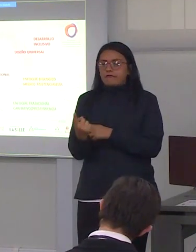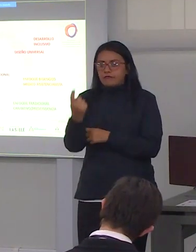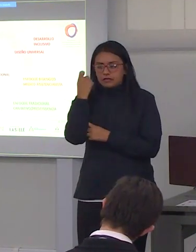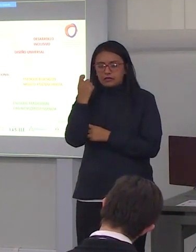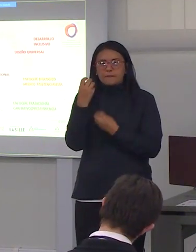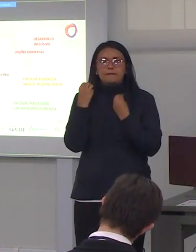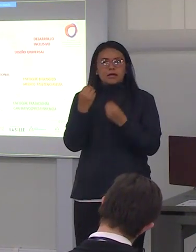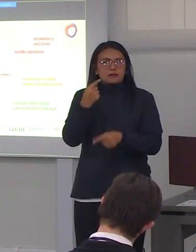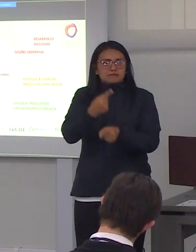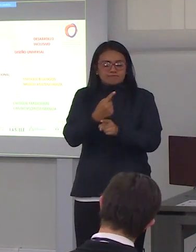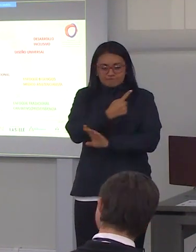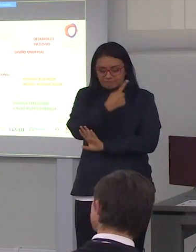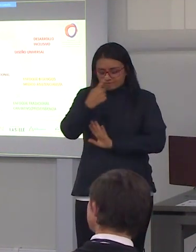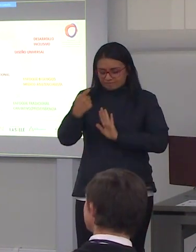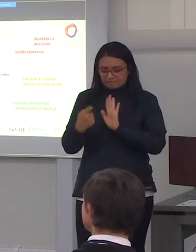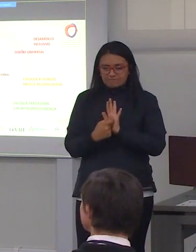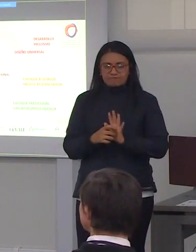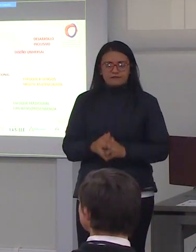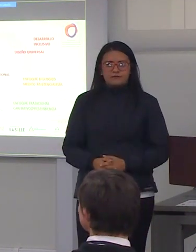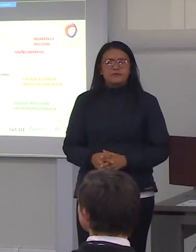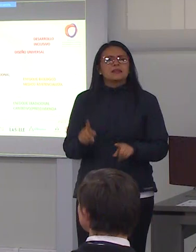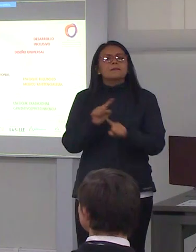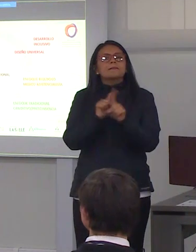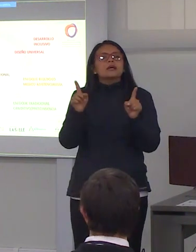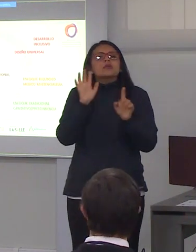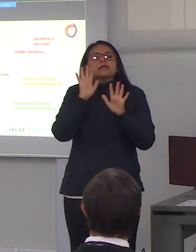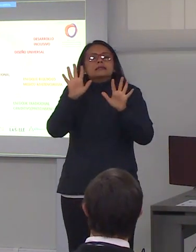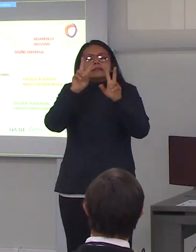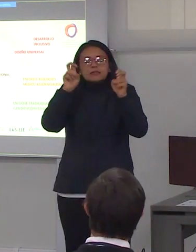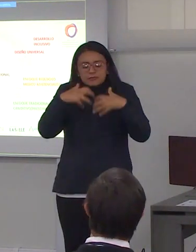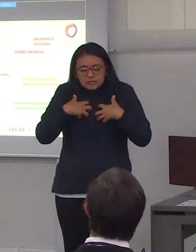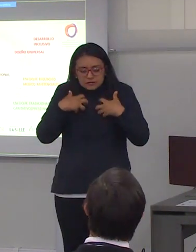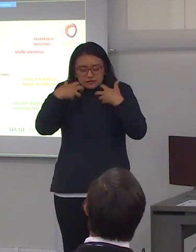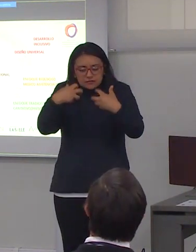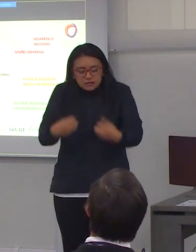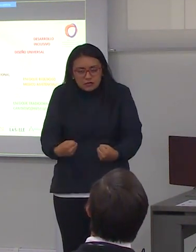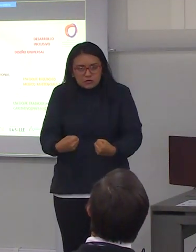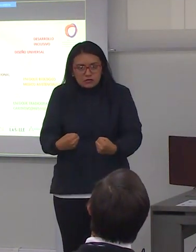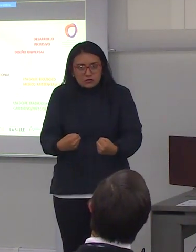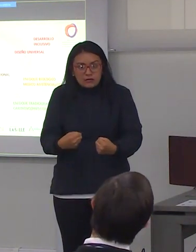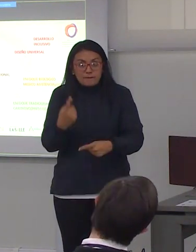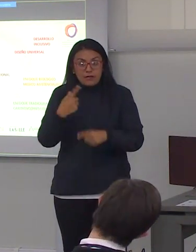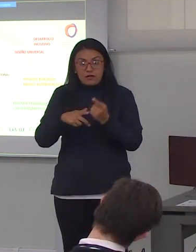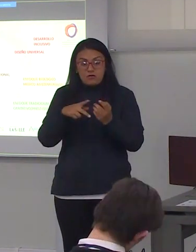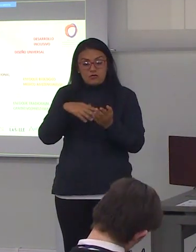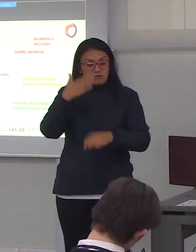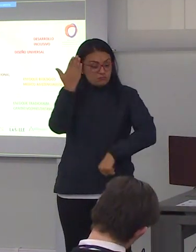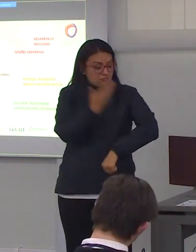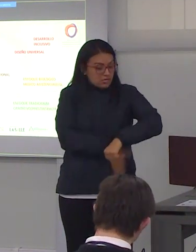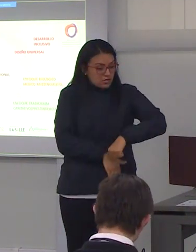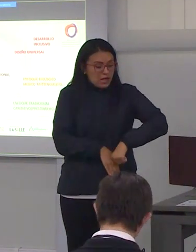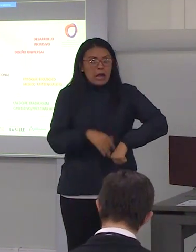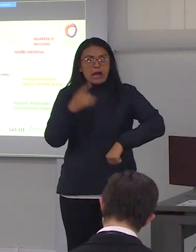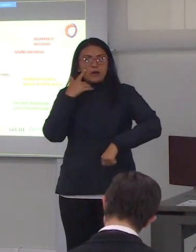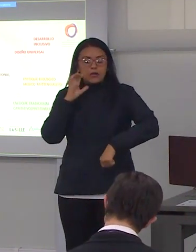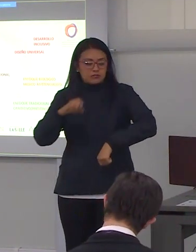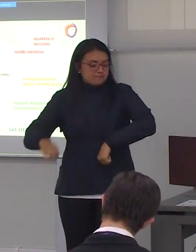para que esté completo pero solo es de salud si tiene una amputación le damos su prótesis